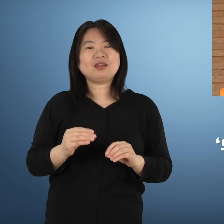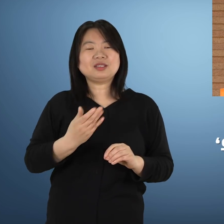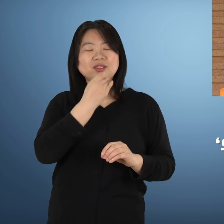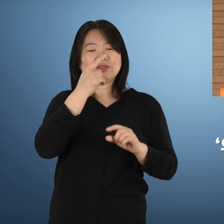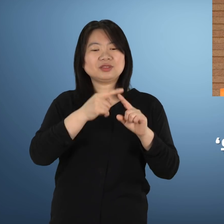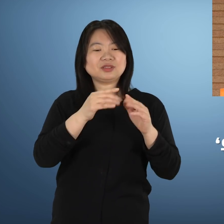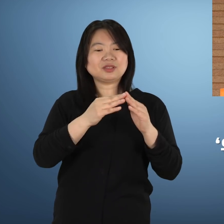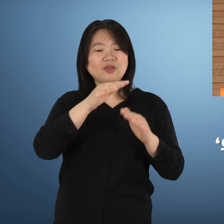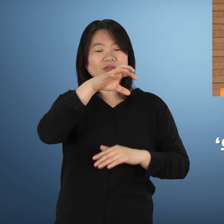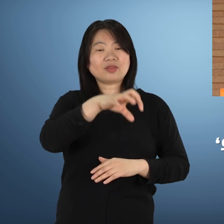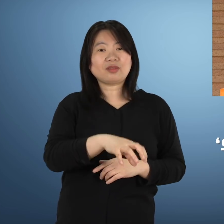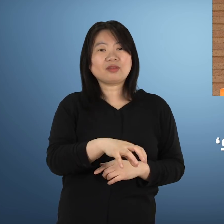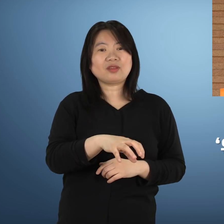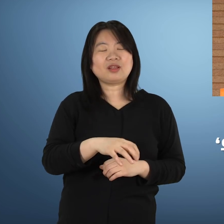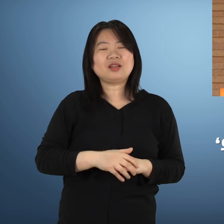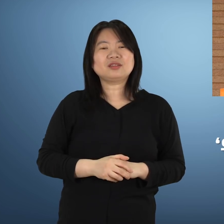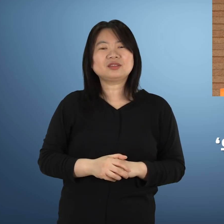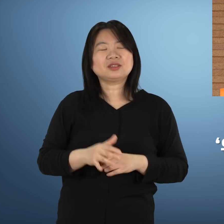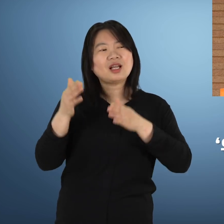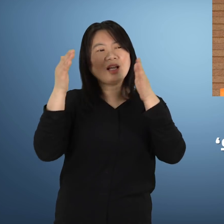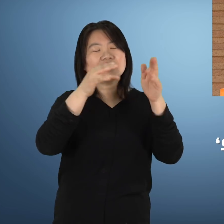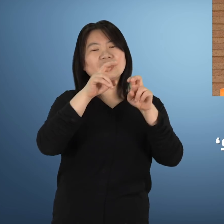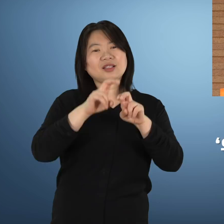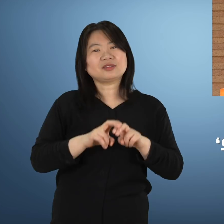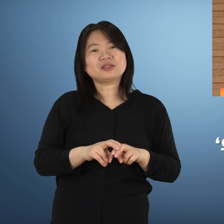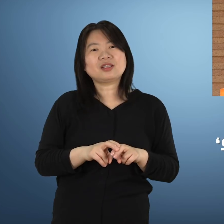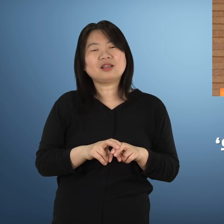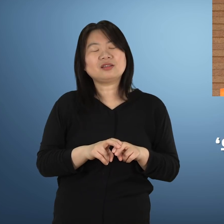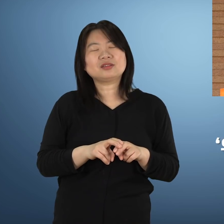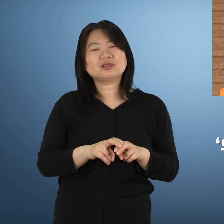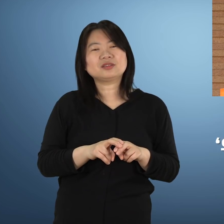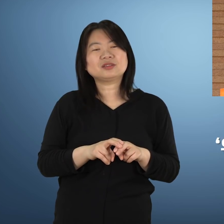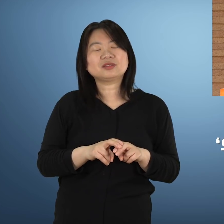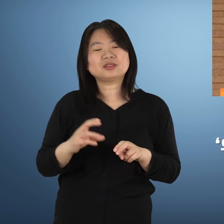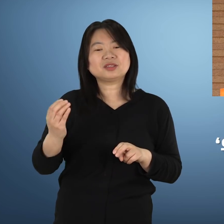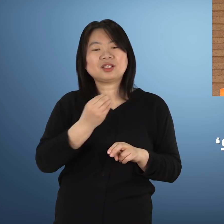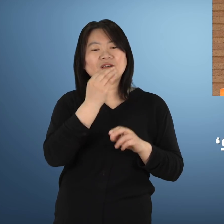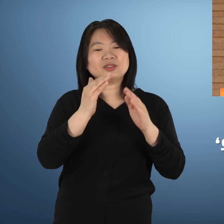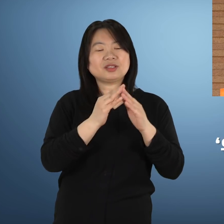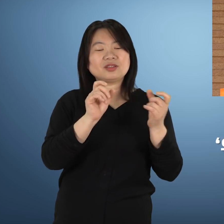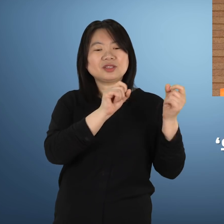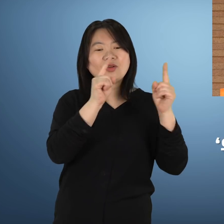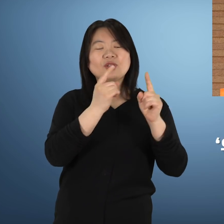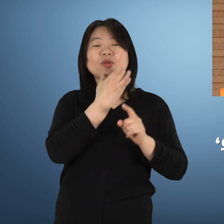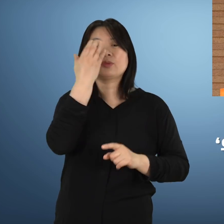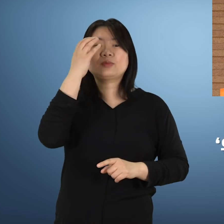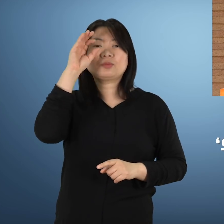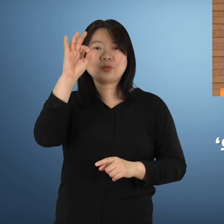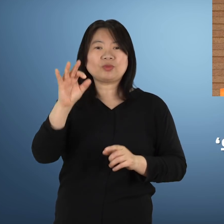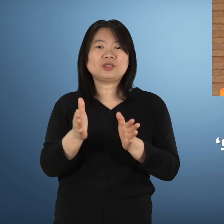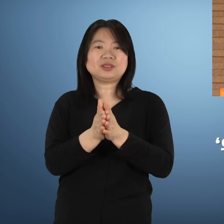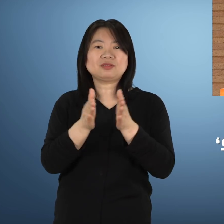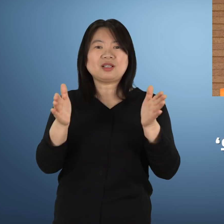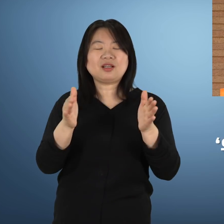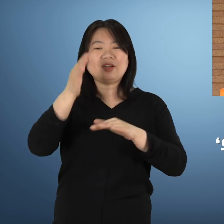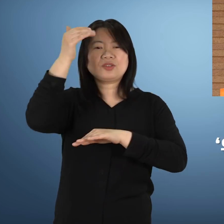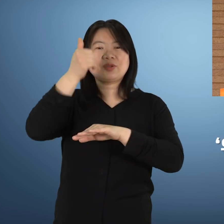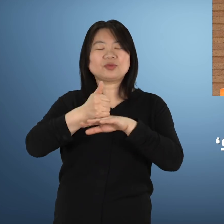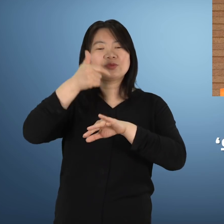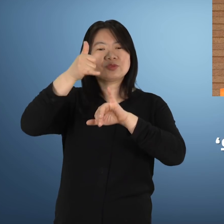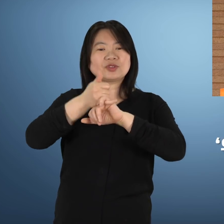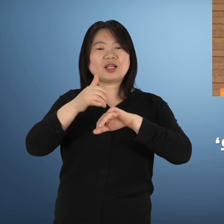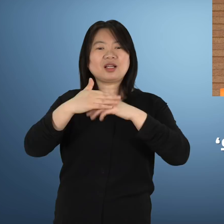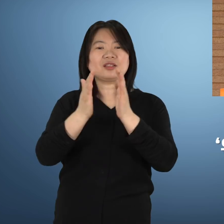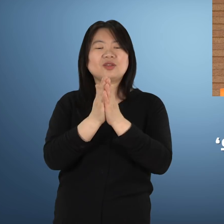성전터를 향해 주저앉아서 성전 재건의 꿈을 꾸게 돼요. 결국 구약의